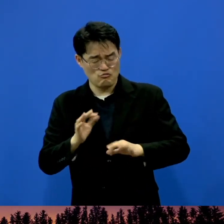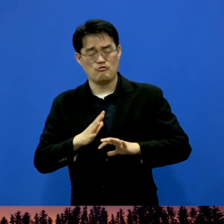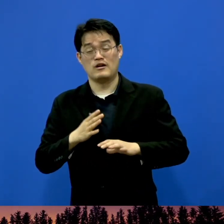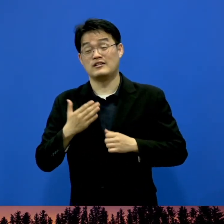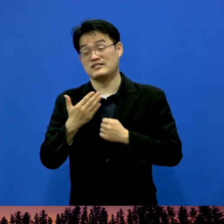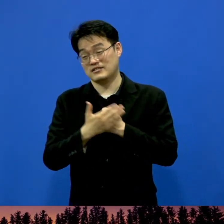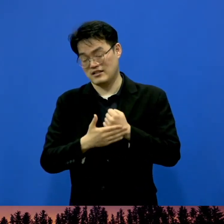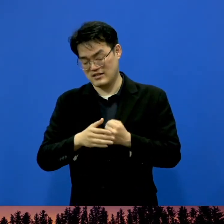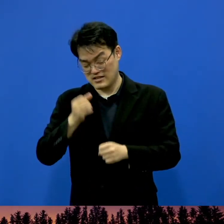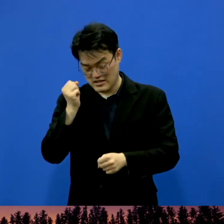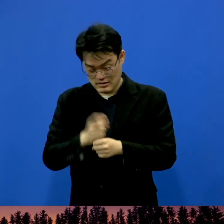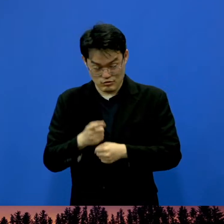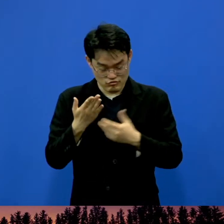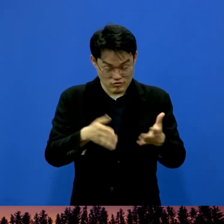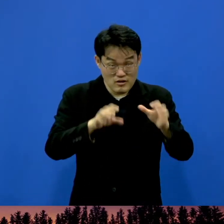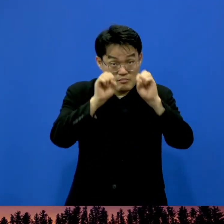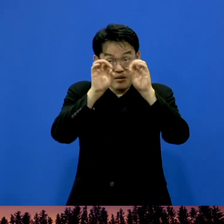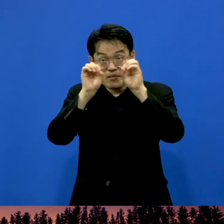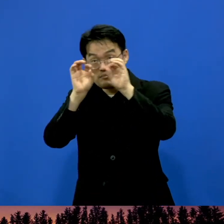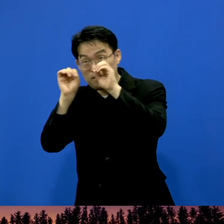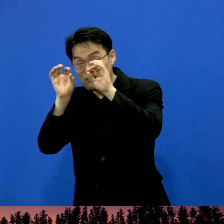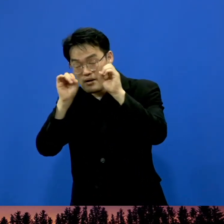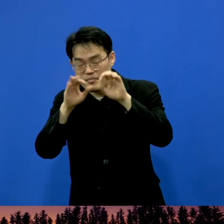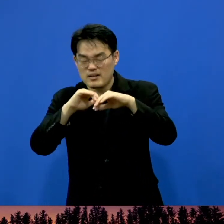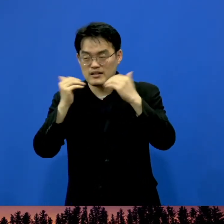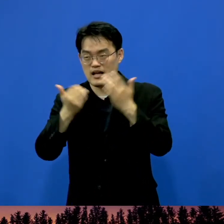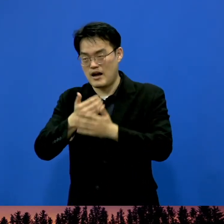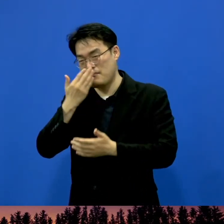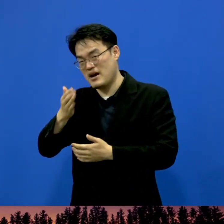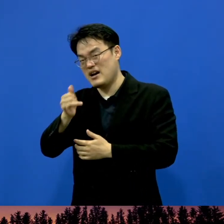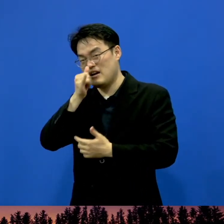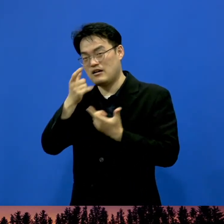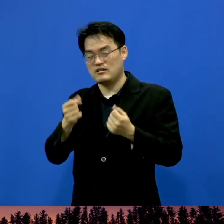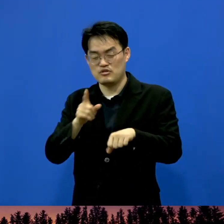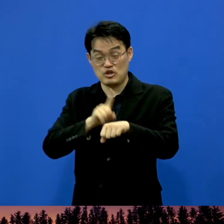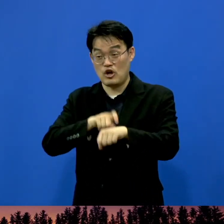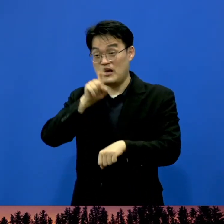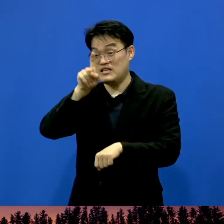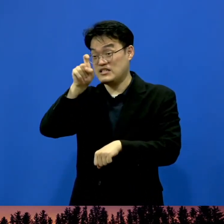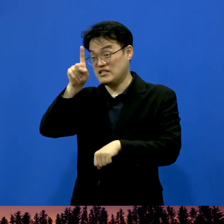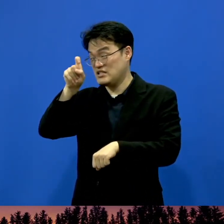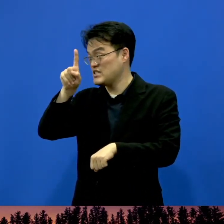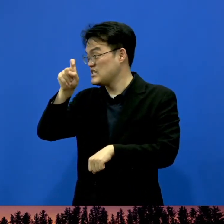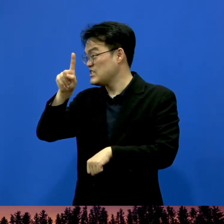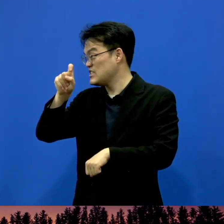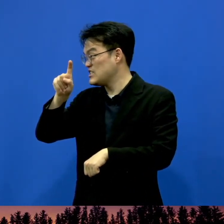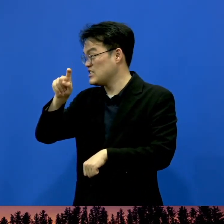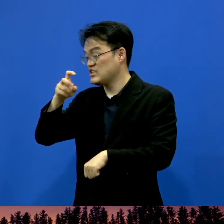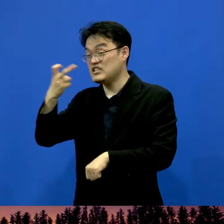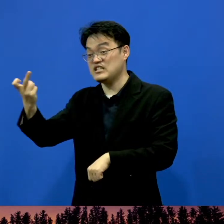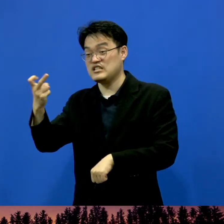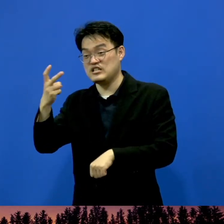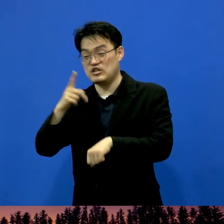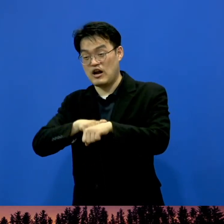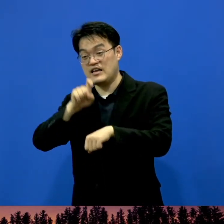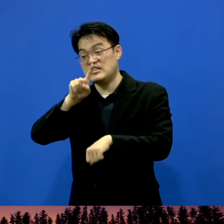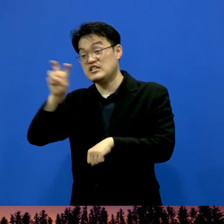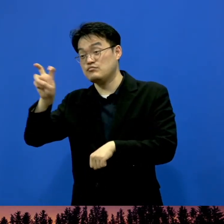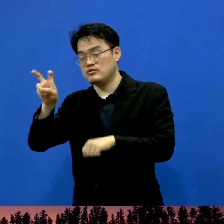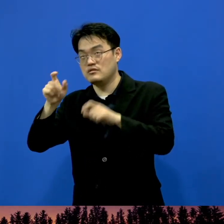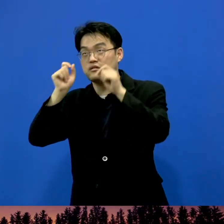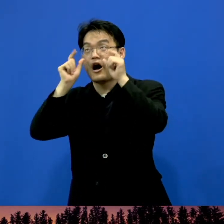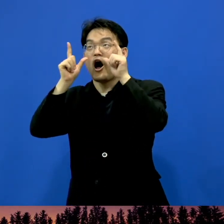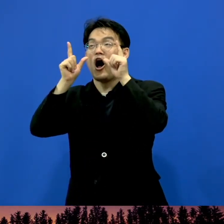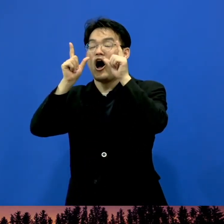주시고 눈이 철망철망하고 뭔가를 다 해낼 것 같은 이 11시 넘어서도 지금 이렇게 눈을 뜨고 있다는 사실이